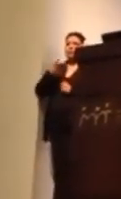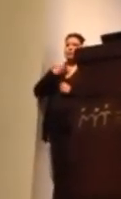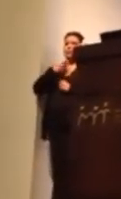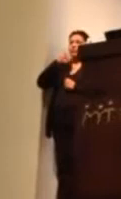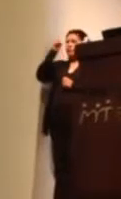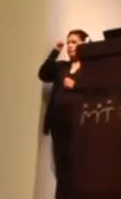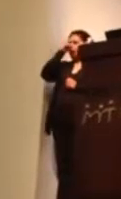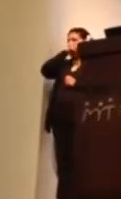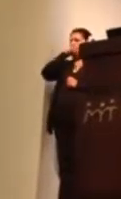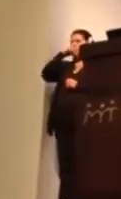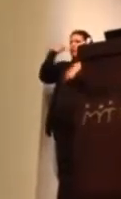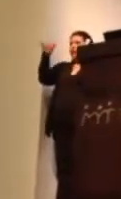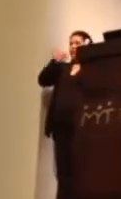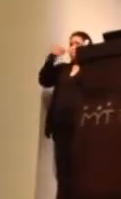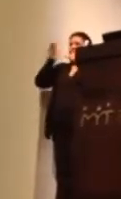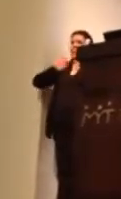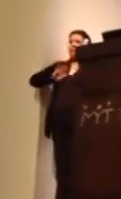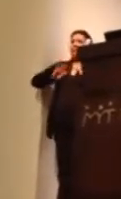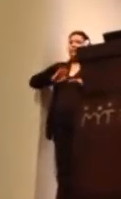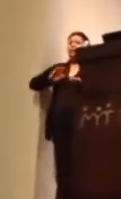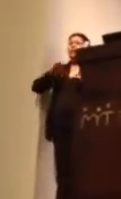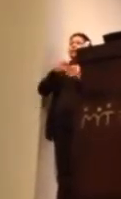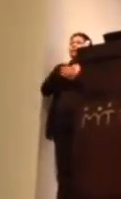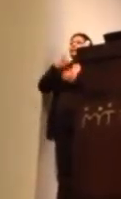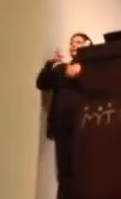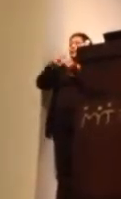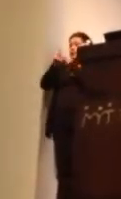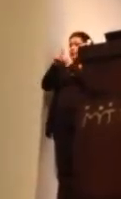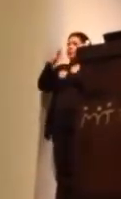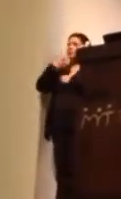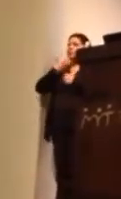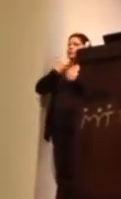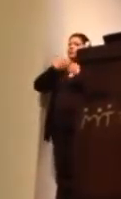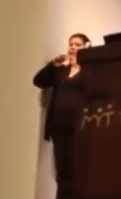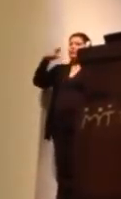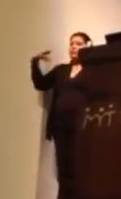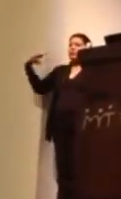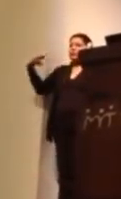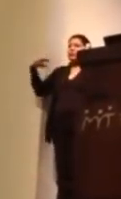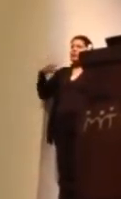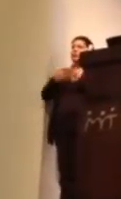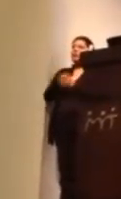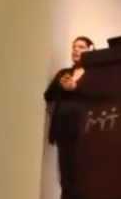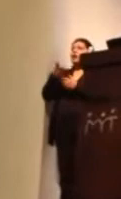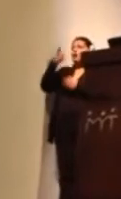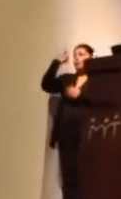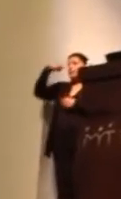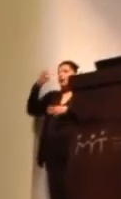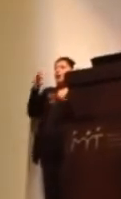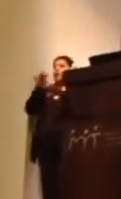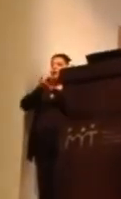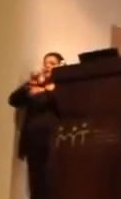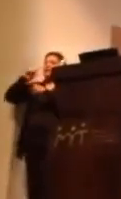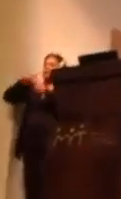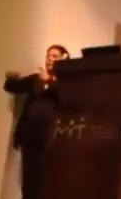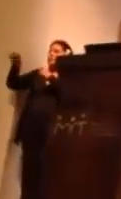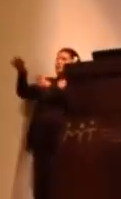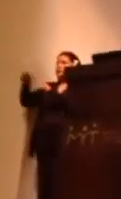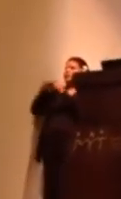para jugar tranquilamente, evidentemente también tiene problemas para relacionarse porque generalmente le quiere quitar los juguetes a los